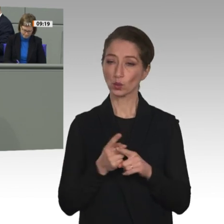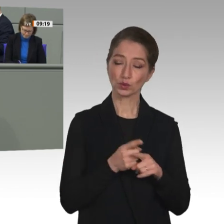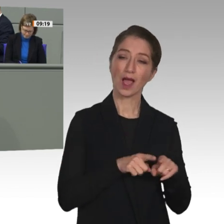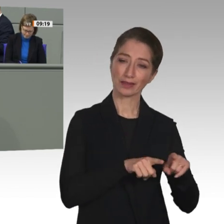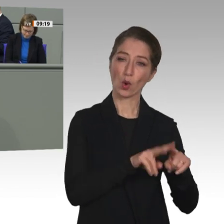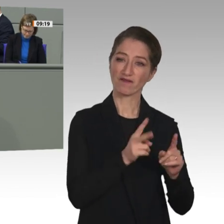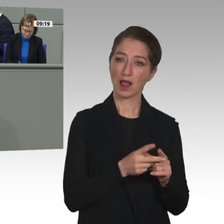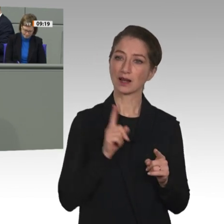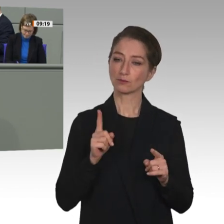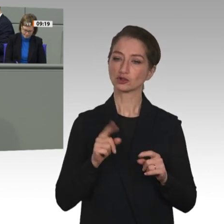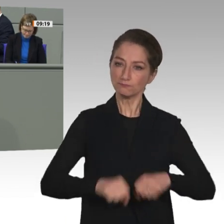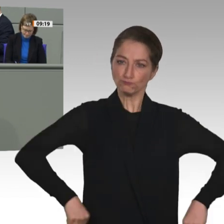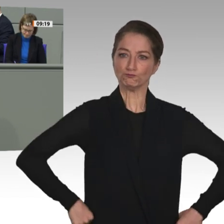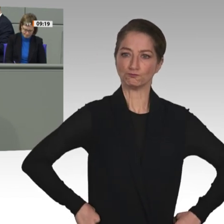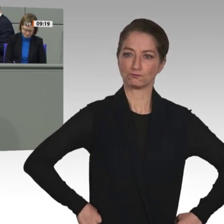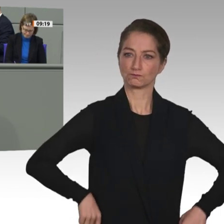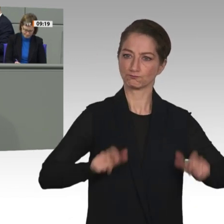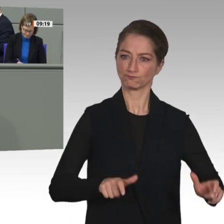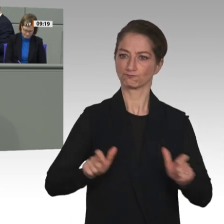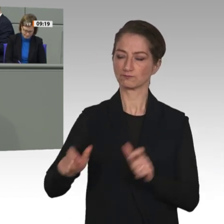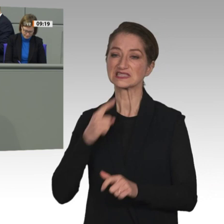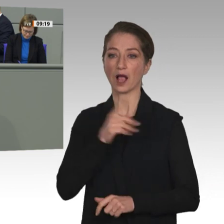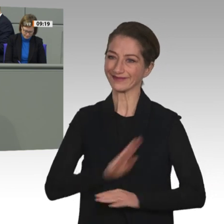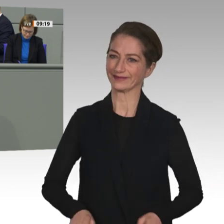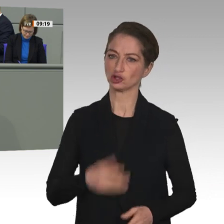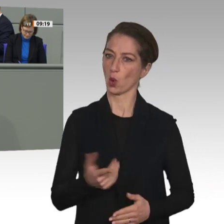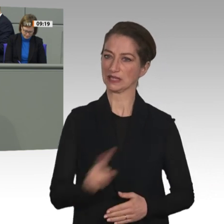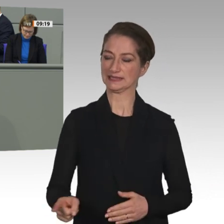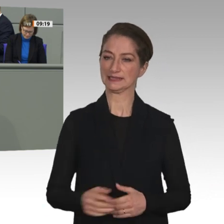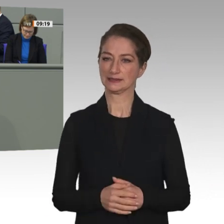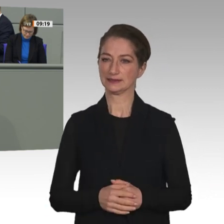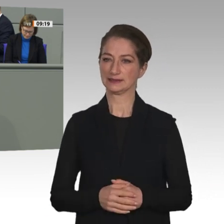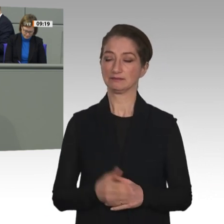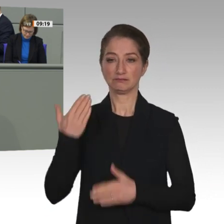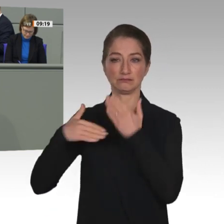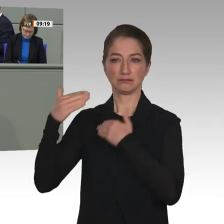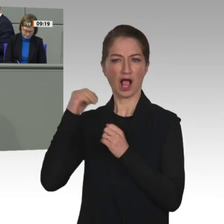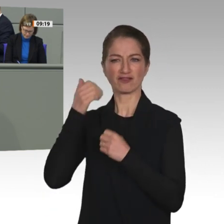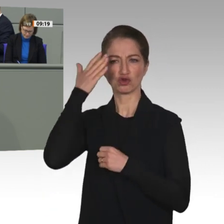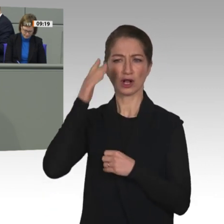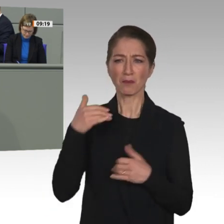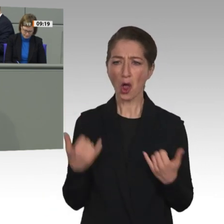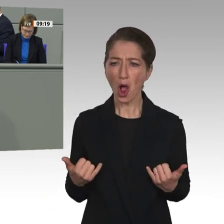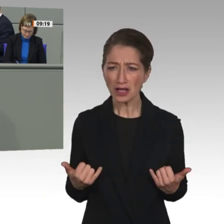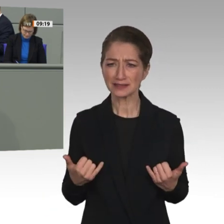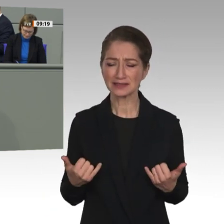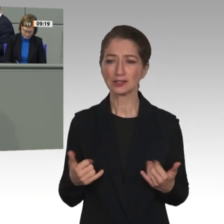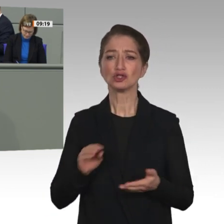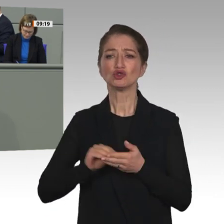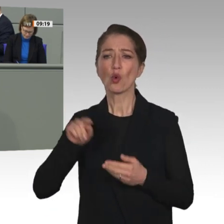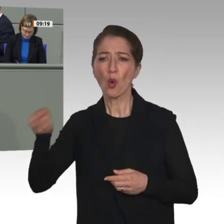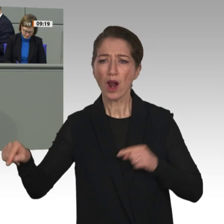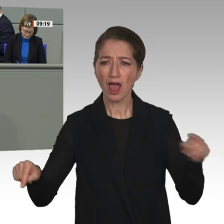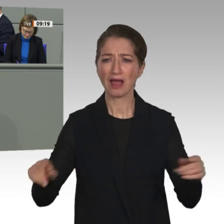entgegentreten. Und was noch vor Jahren an Hass undenkbar war, ist heute Alltag im Netz, auf unseren Schulhöfen,